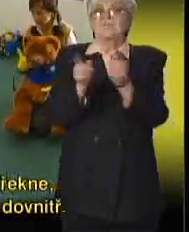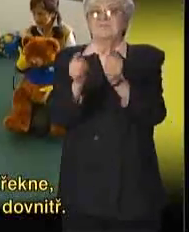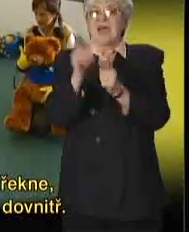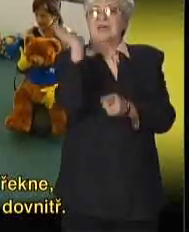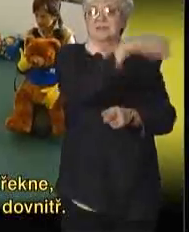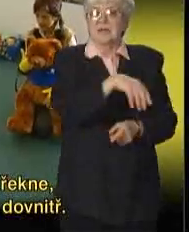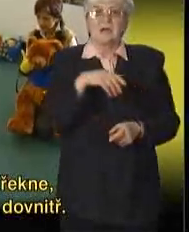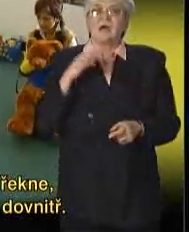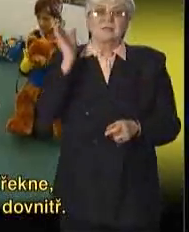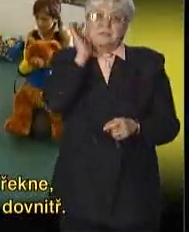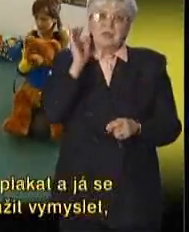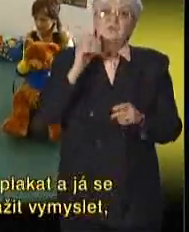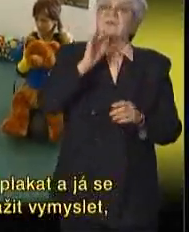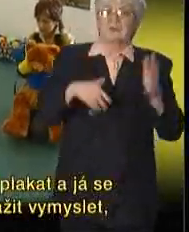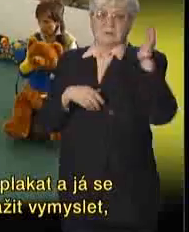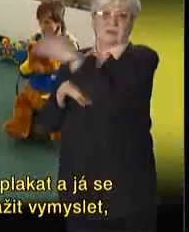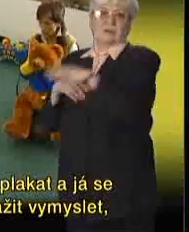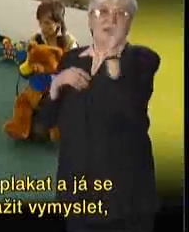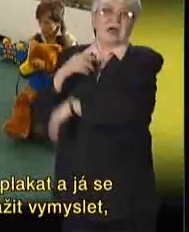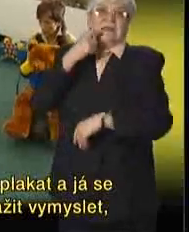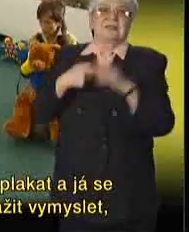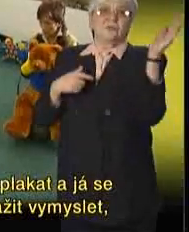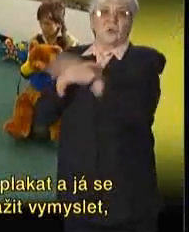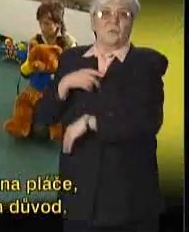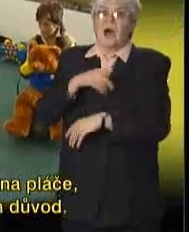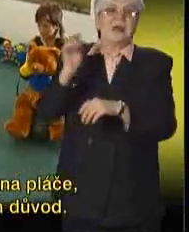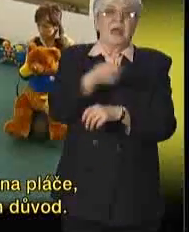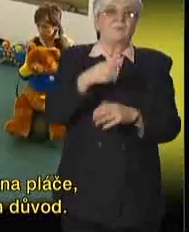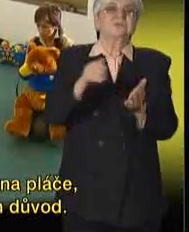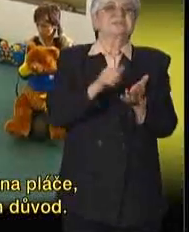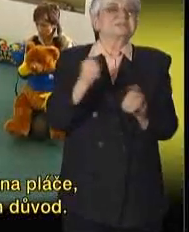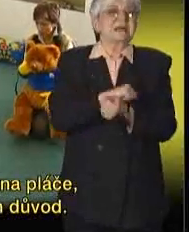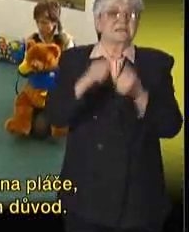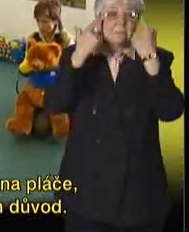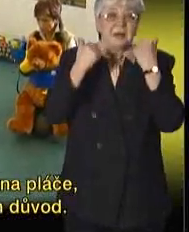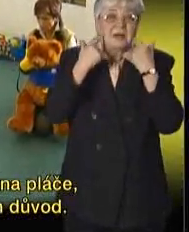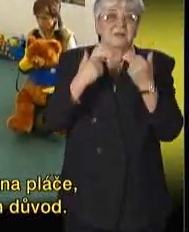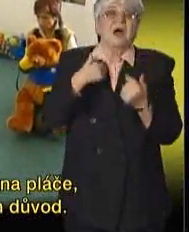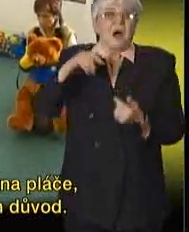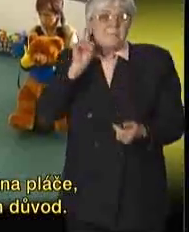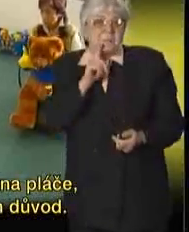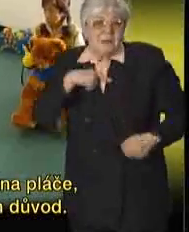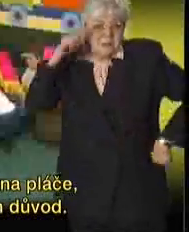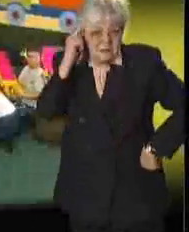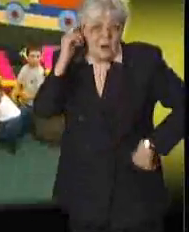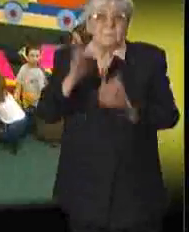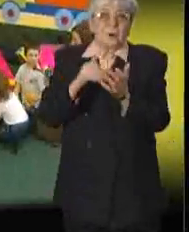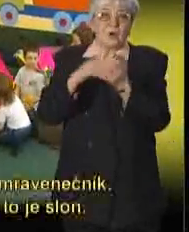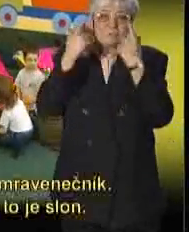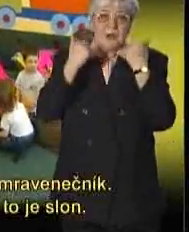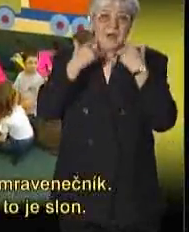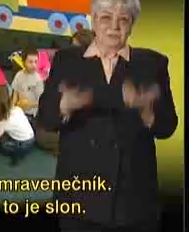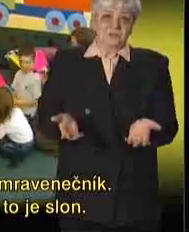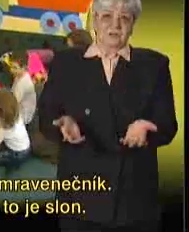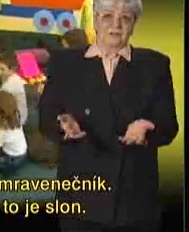dovnitř, tak mi řekne, že chce dovnitř, nemusí začít plakat a já nemusím se snažit vymyslet, proč zrovna pláče a co je ten důvod. To je